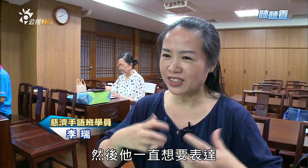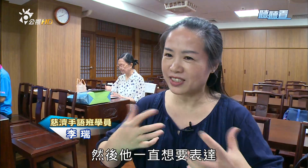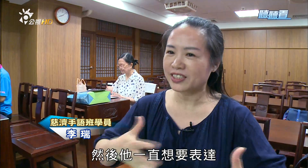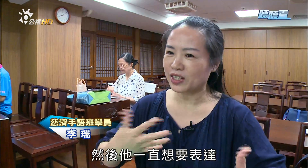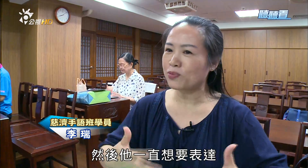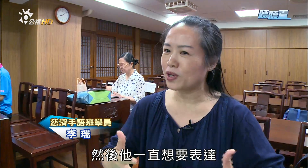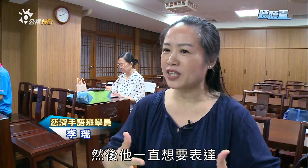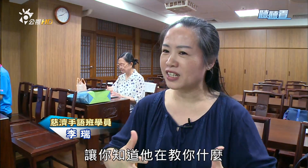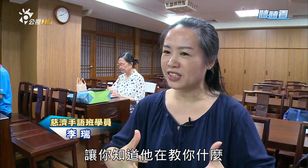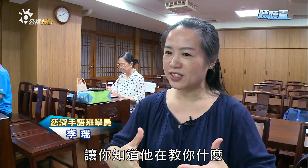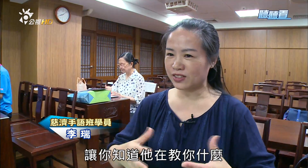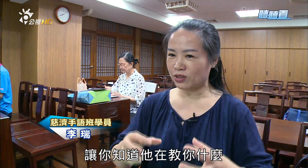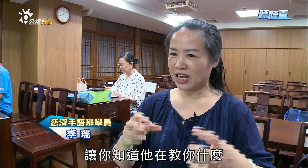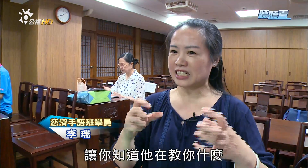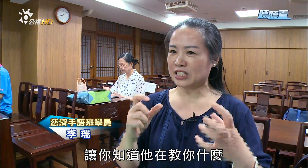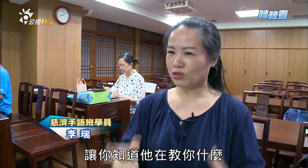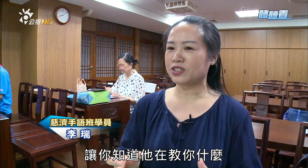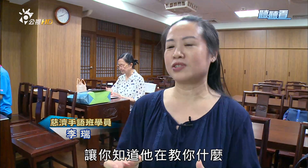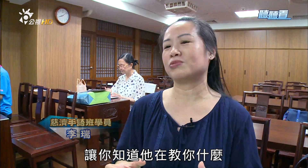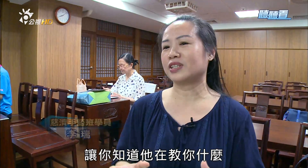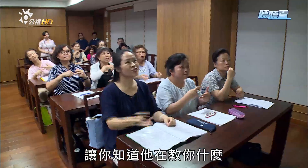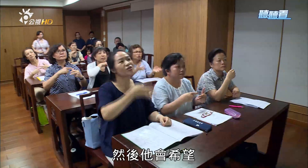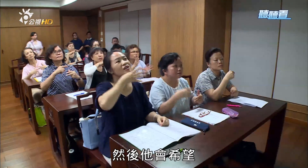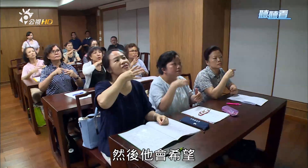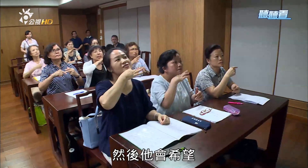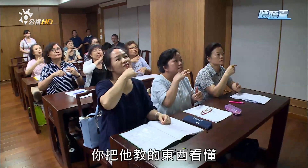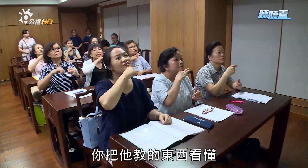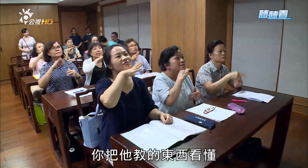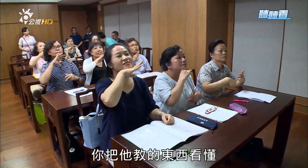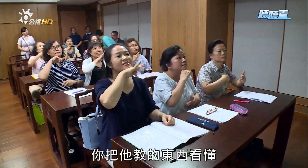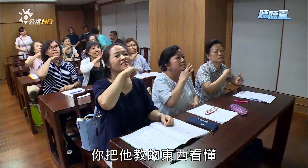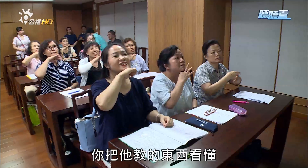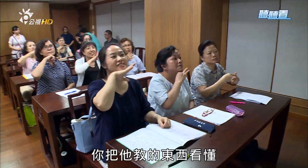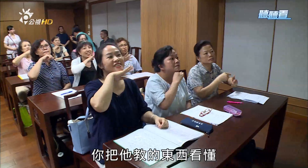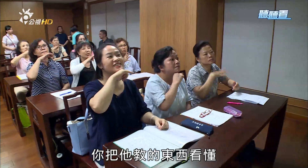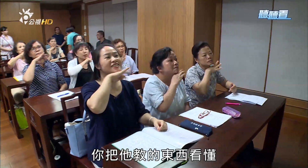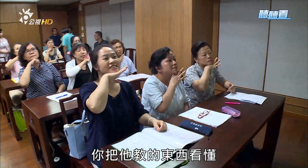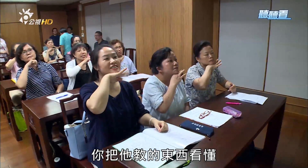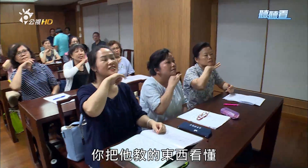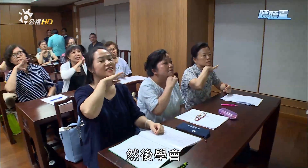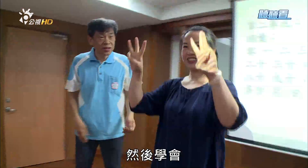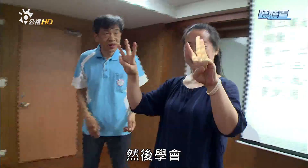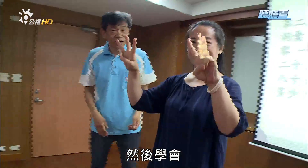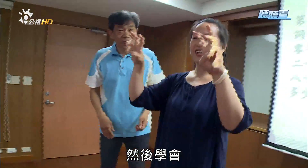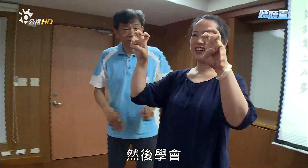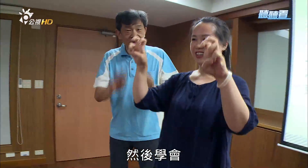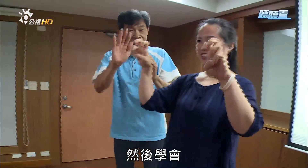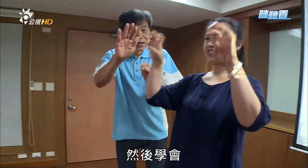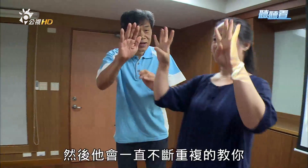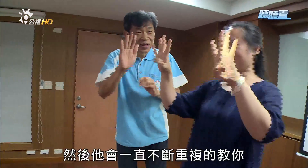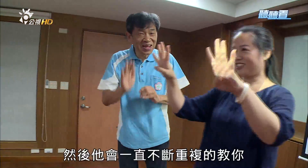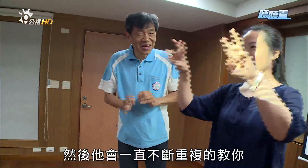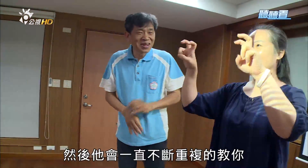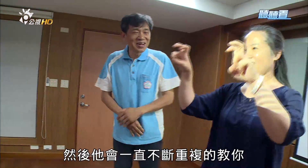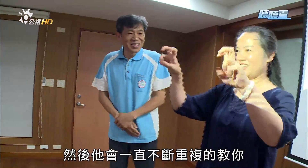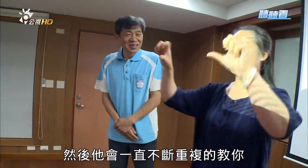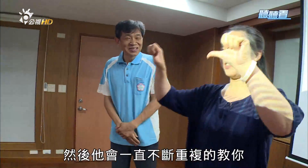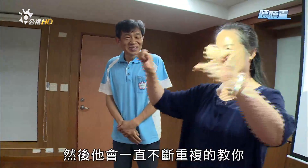直想要表达，让你知道他在教你什么。然后他会希望你把他教的东西看懂，然后学会。然后他会一直不断重复的